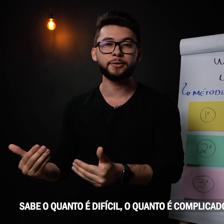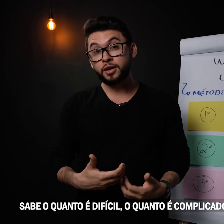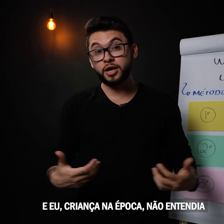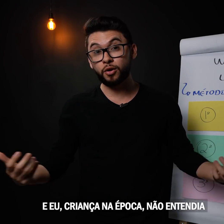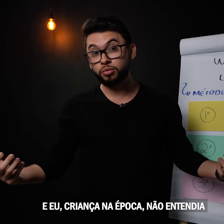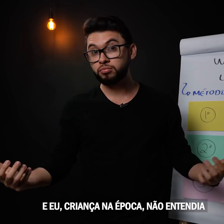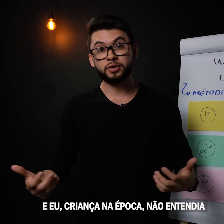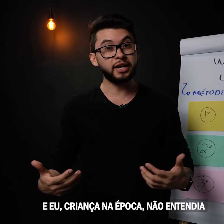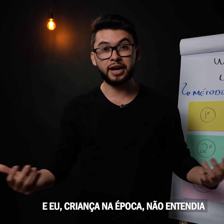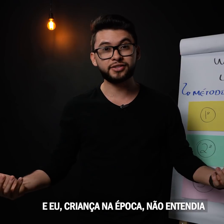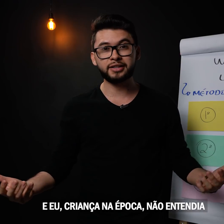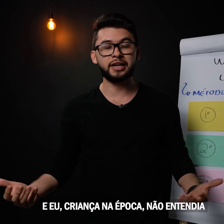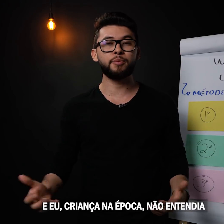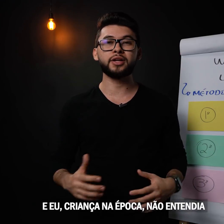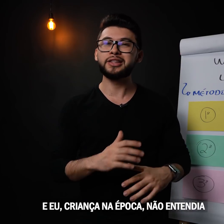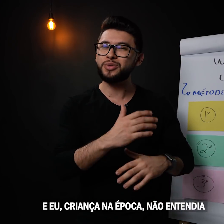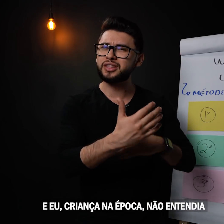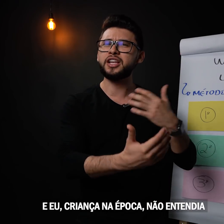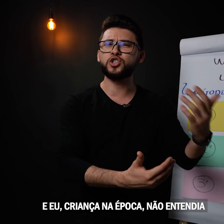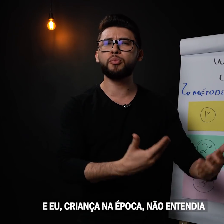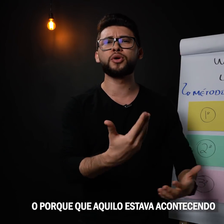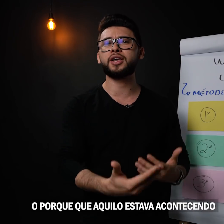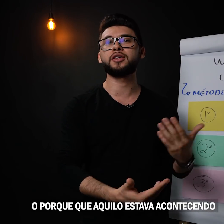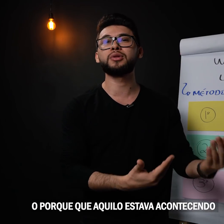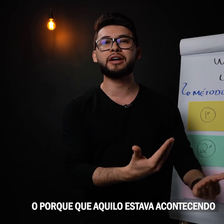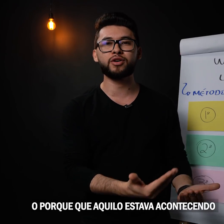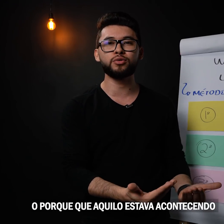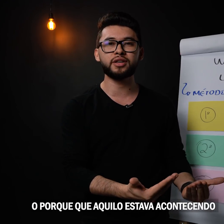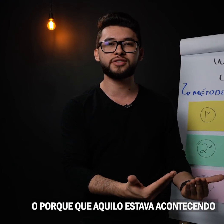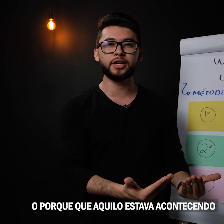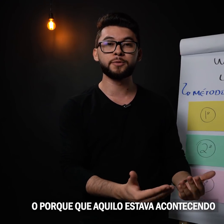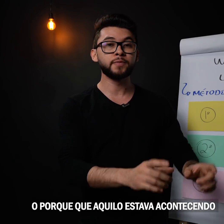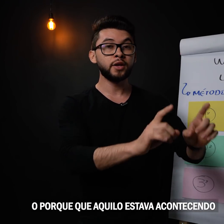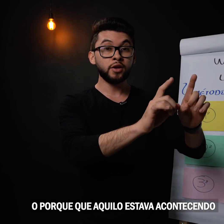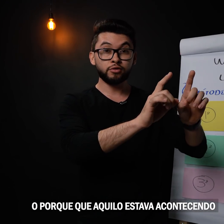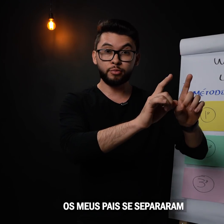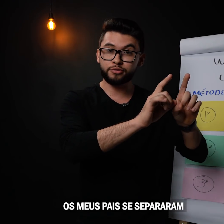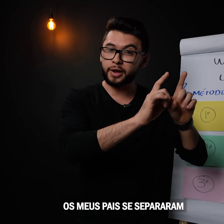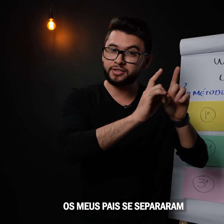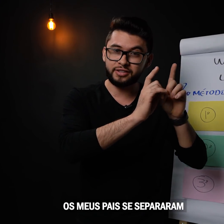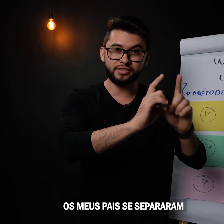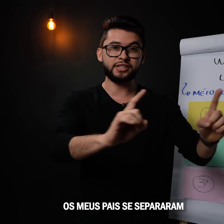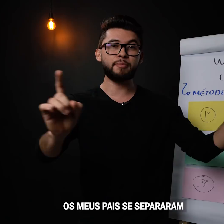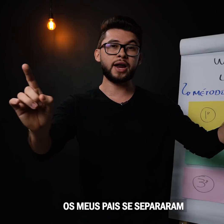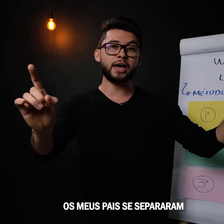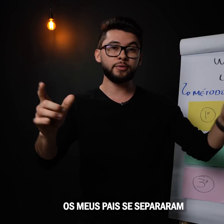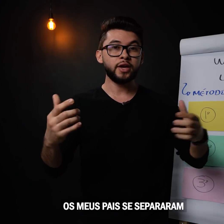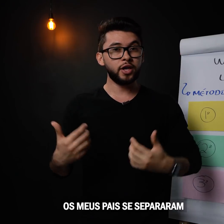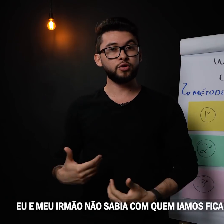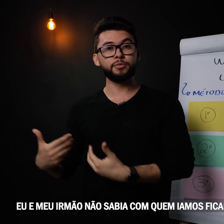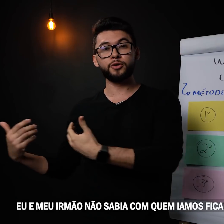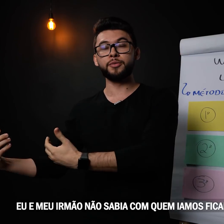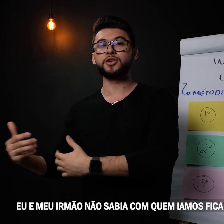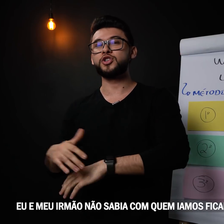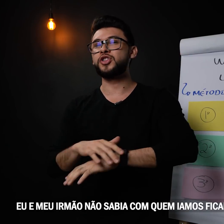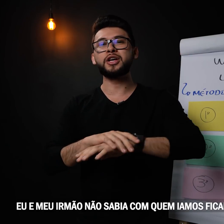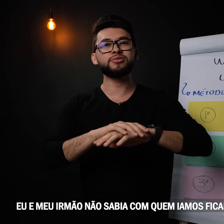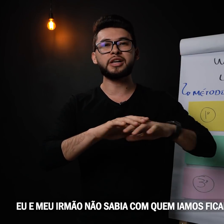E eu, criança na época, não entendi o porquê que aquilo estava acontecendo. Os meus pais, eles se separaram, eu e o meu irmão, a gente não sabia